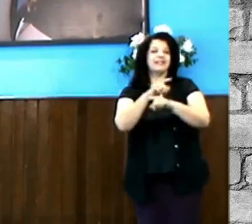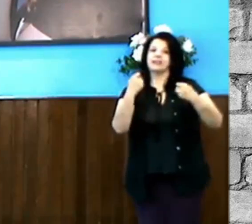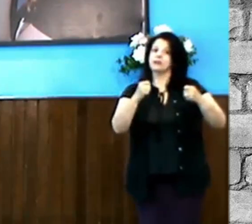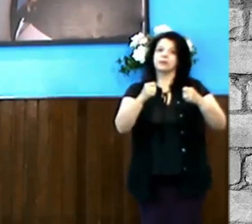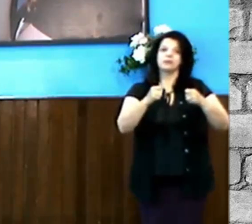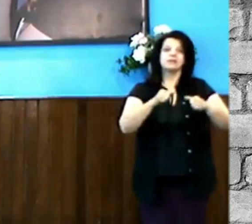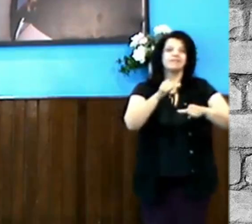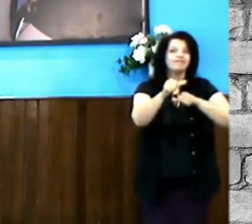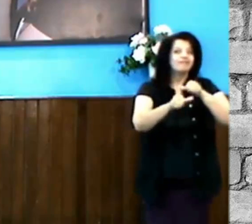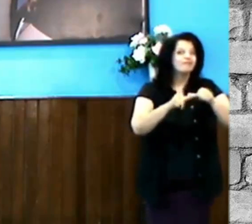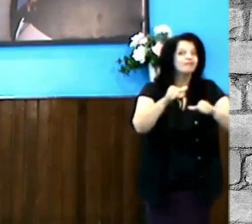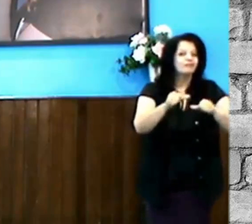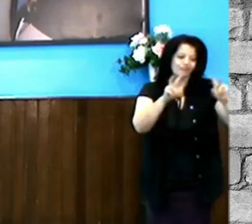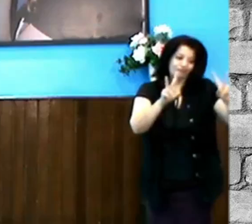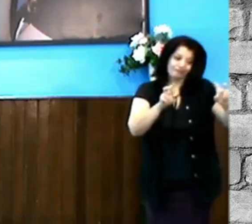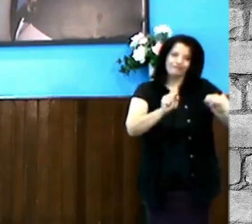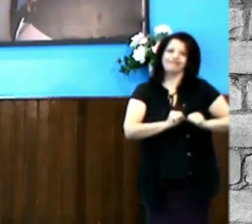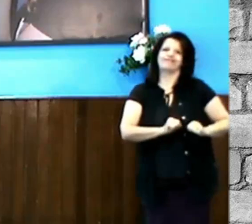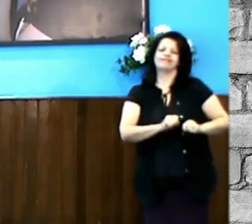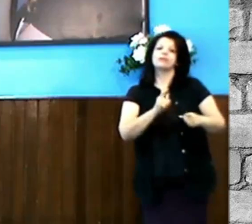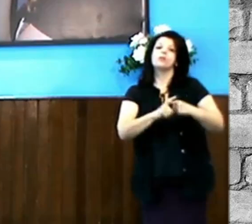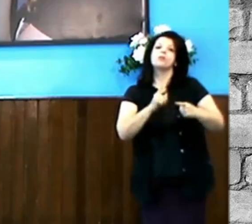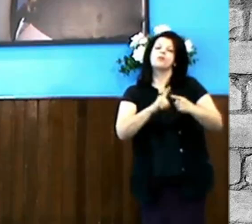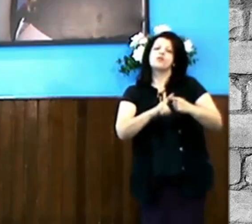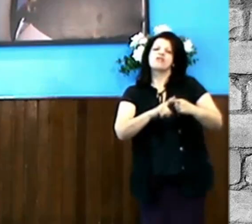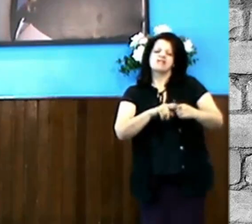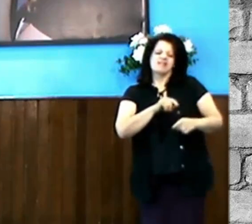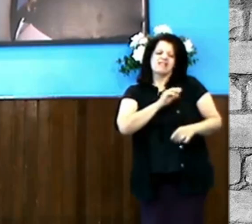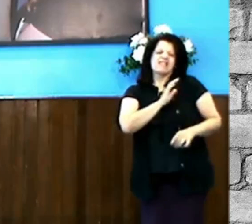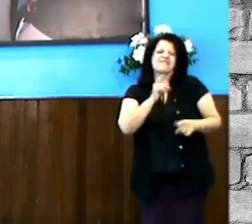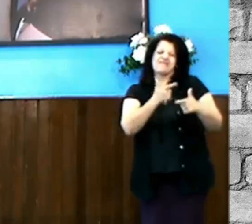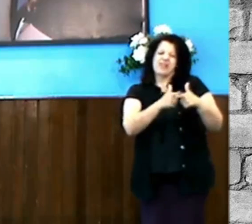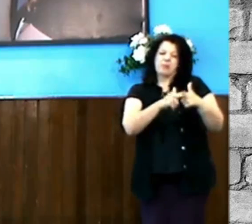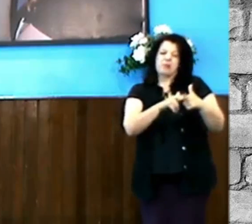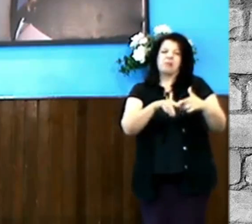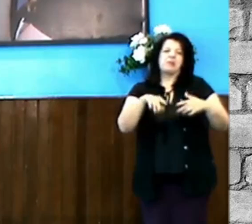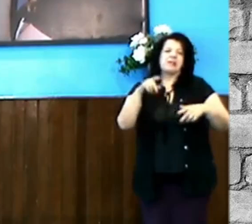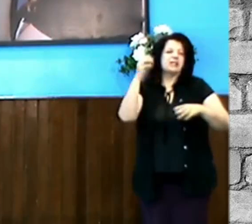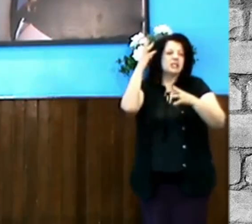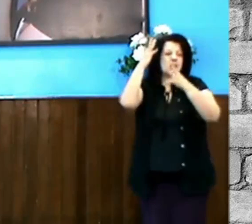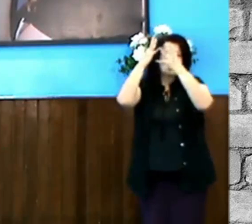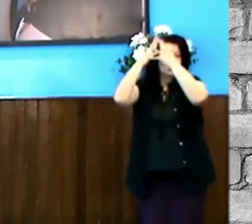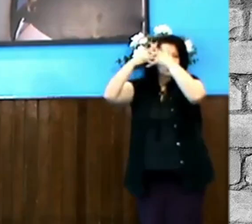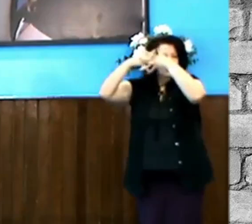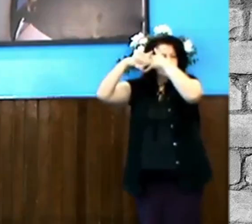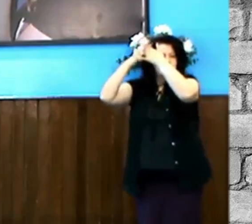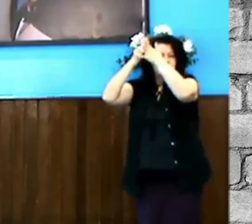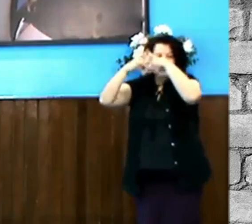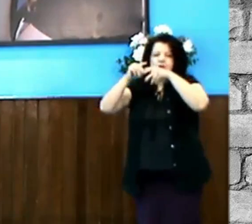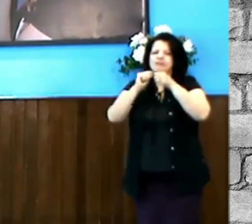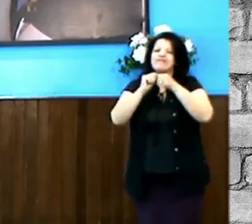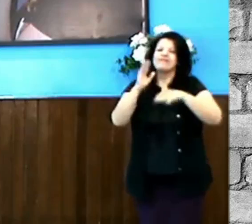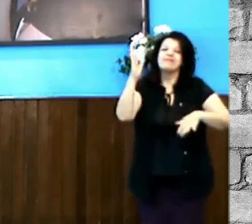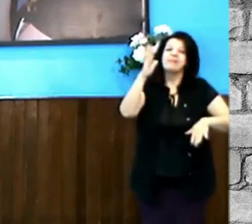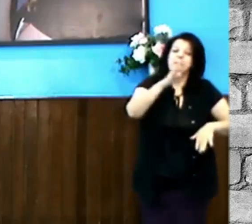assunto. Por quê? Porque é a raiz de amargura que perturba. É difícil a gente continuar servindo a Deus com isso. Essa é uma